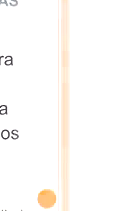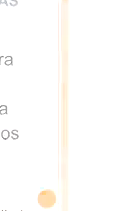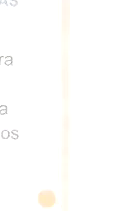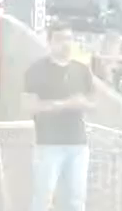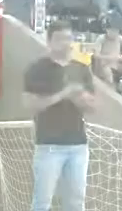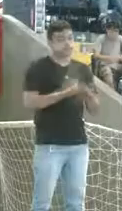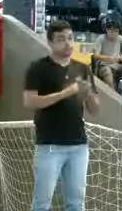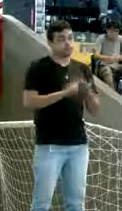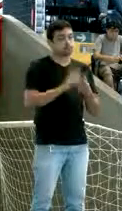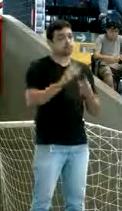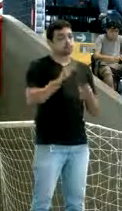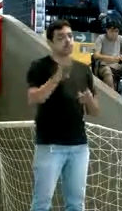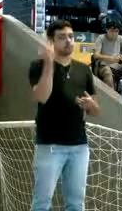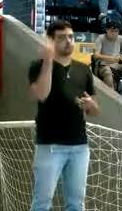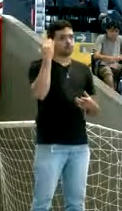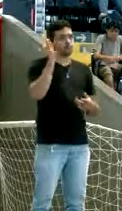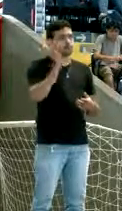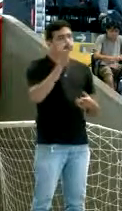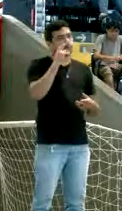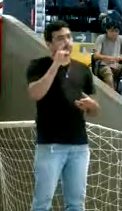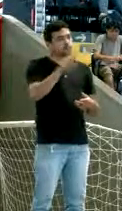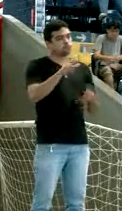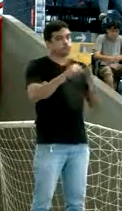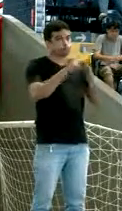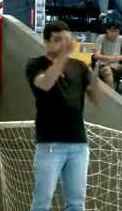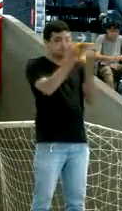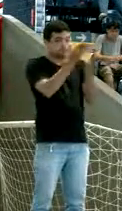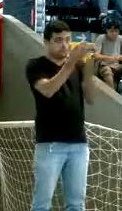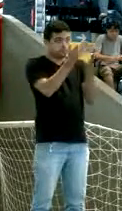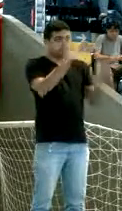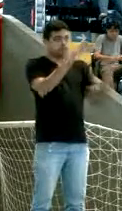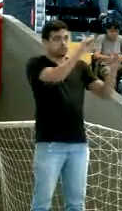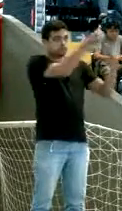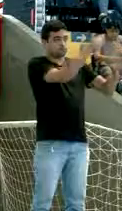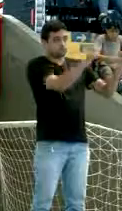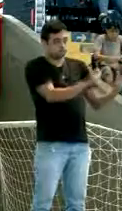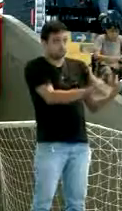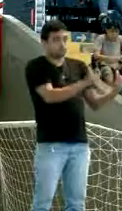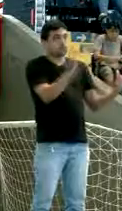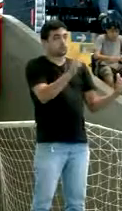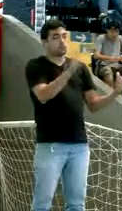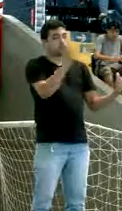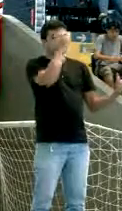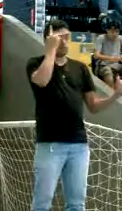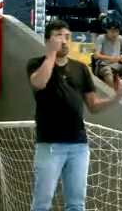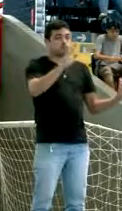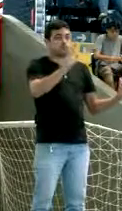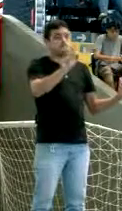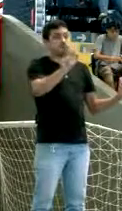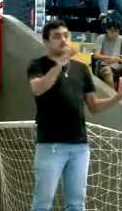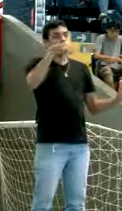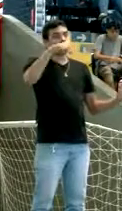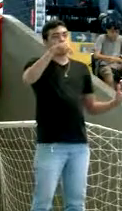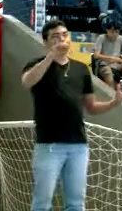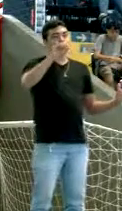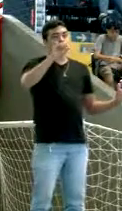Vocês já viram na primeira aula, escultura de Bernini e de Michelangelo, gênios da escultura,